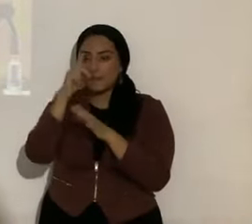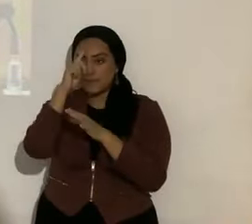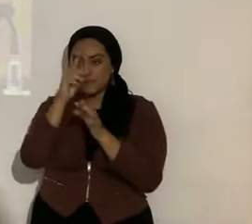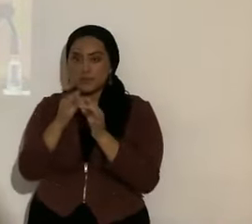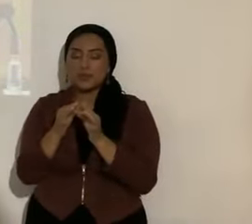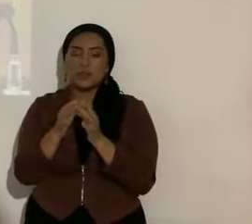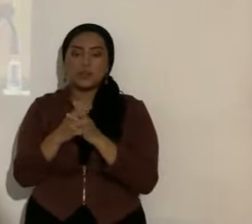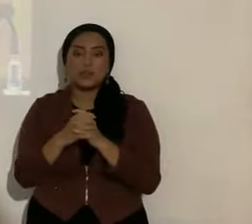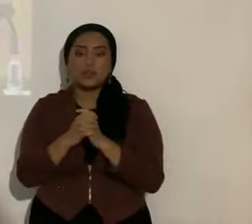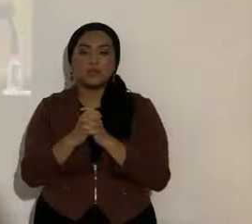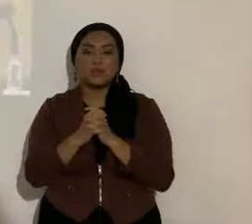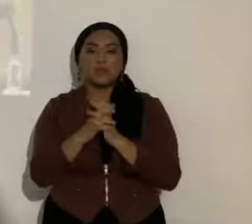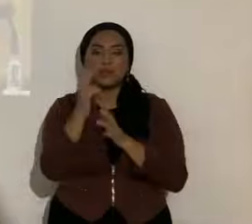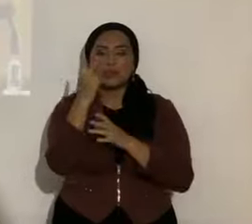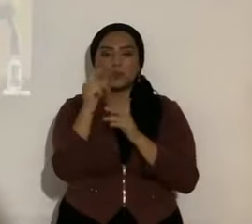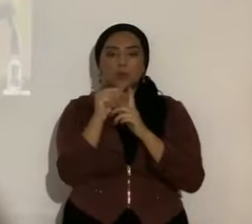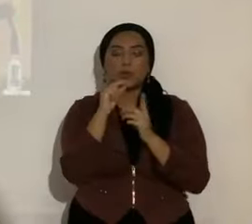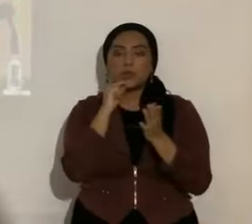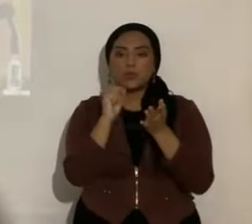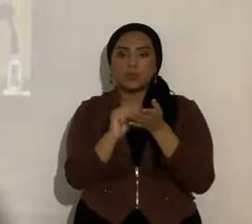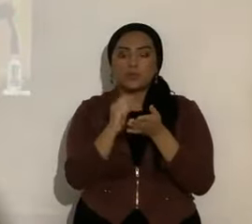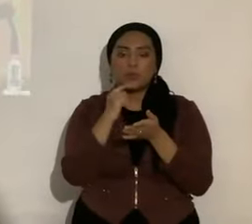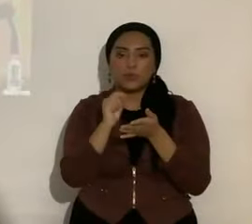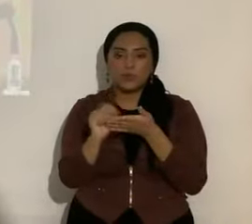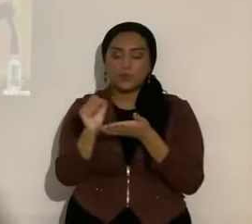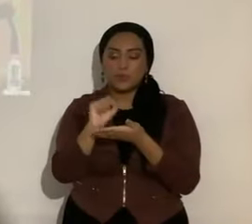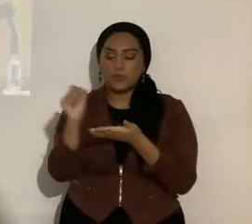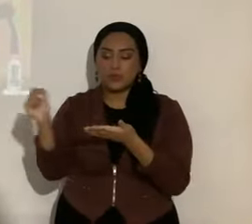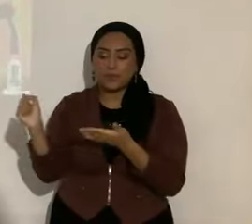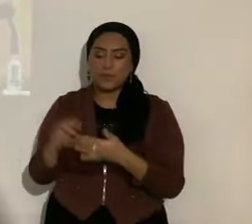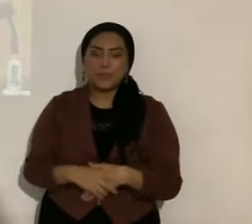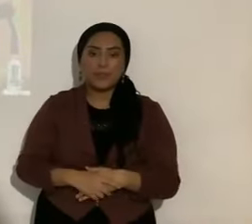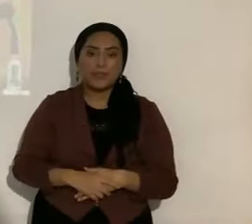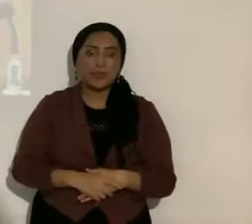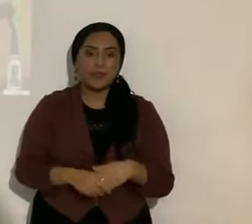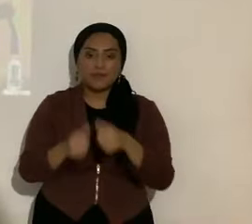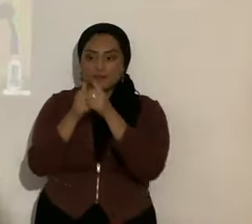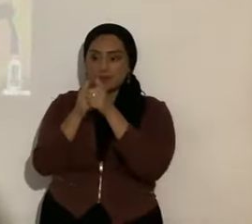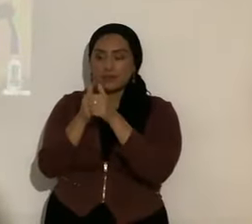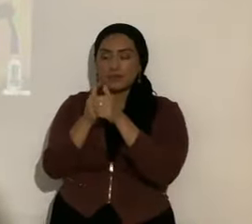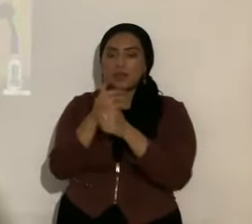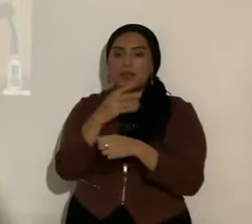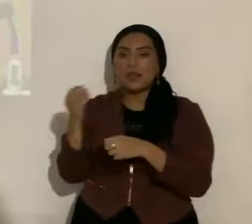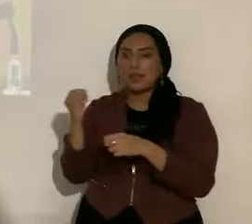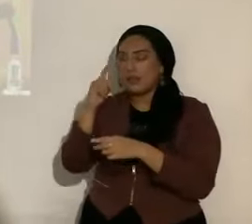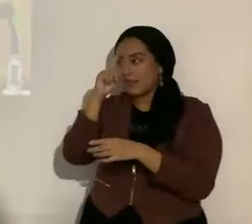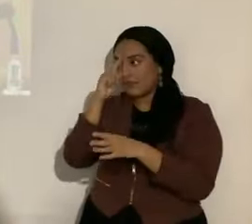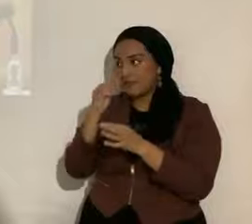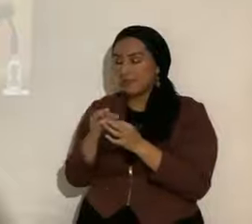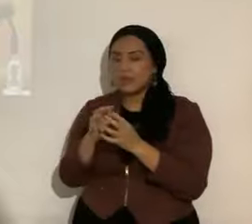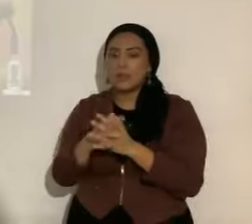fidelidad. Anoten esas dos palabras, amados, amadas, perseverar y